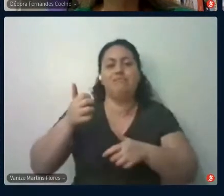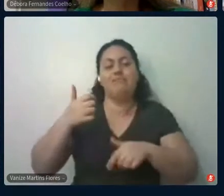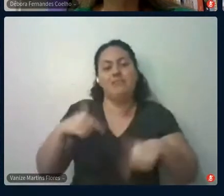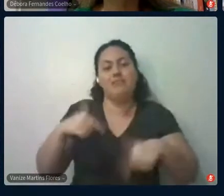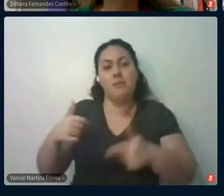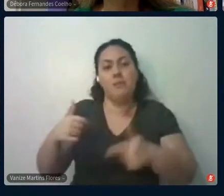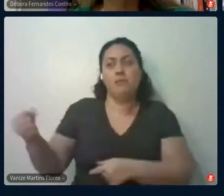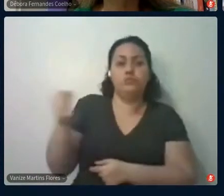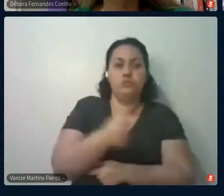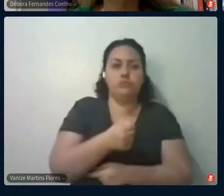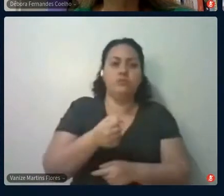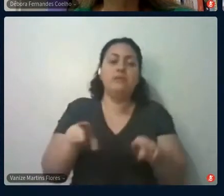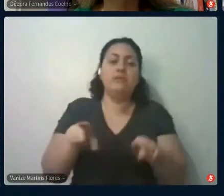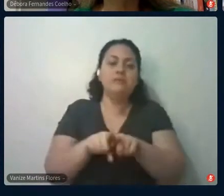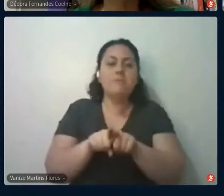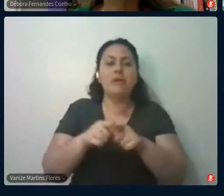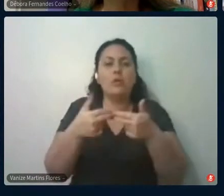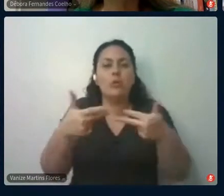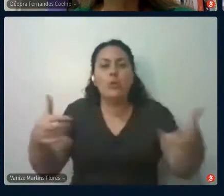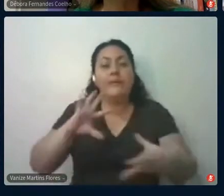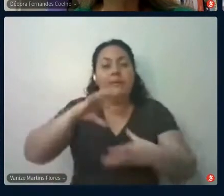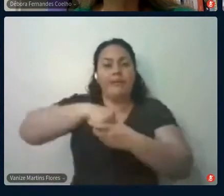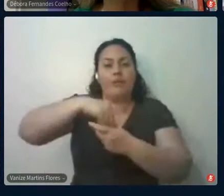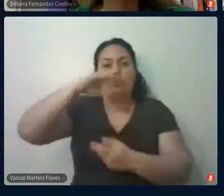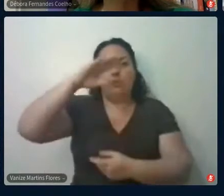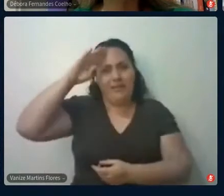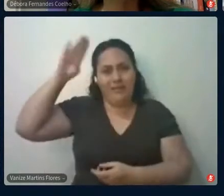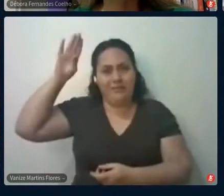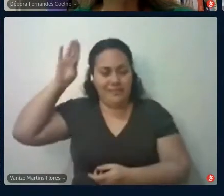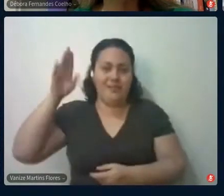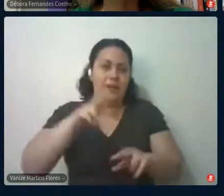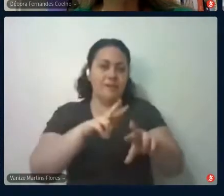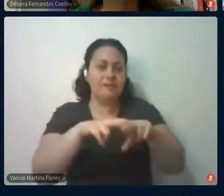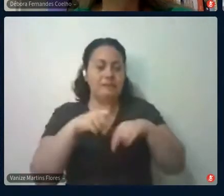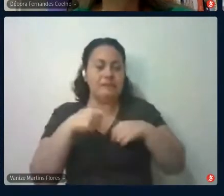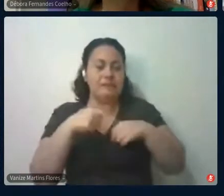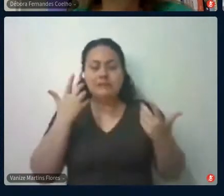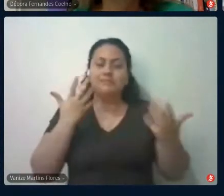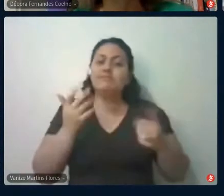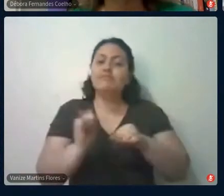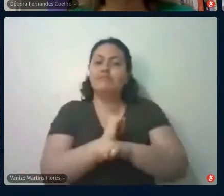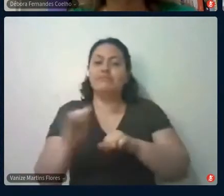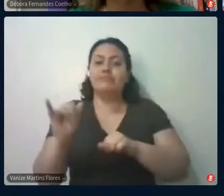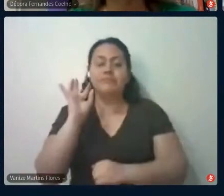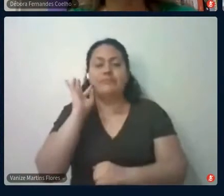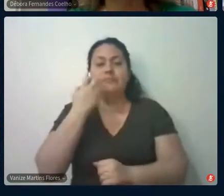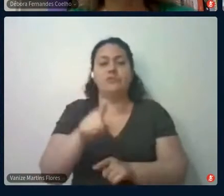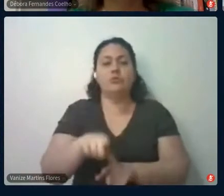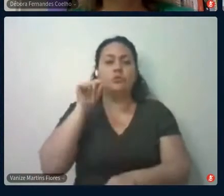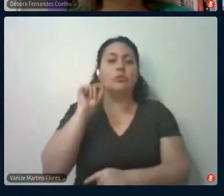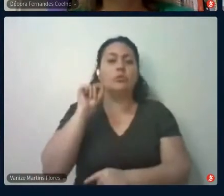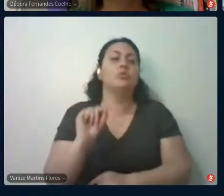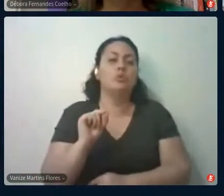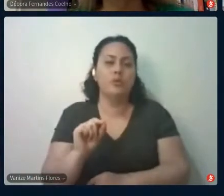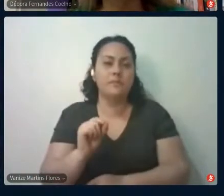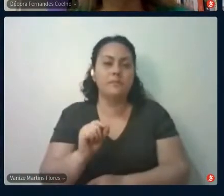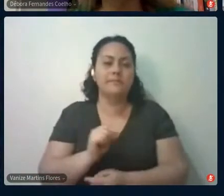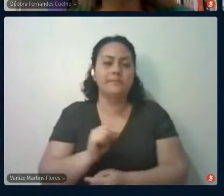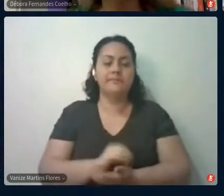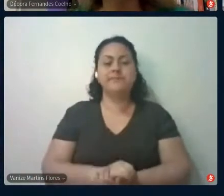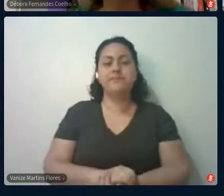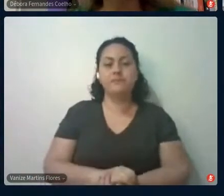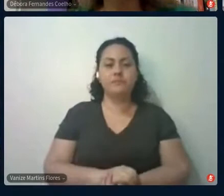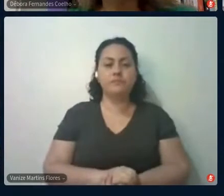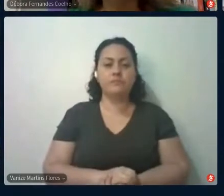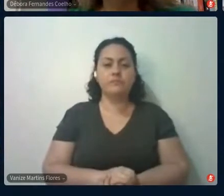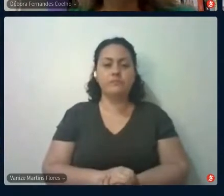universidade faz. Então, a gente começou a pensar quais são as alternativas, e a alternativa é ter essa discussão,